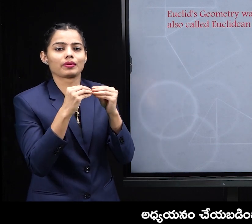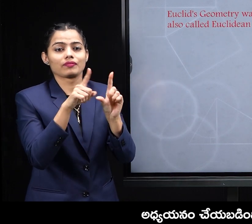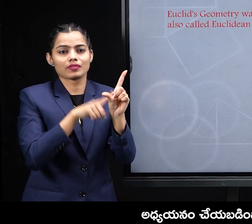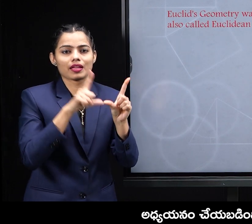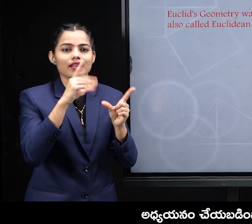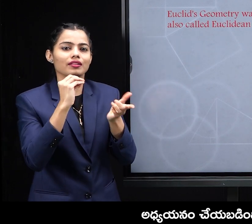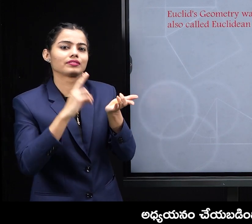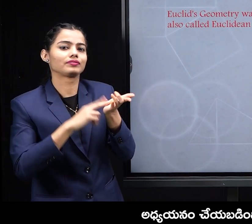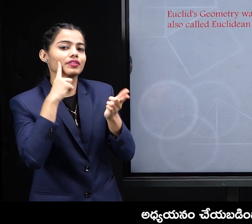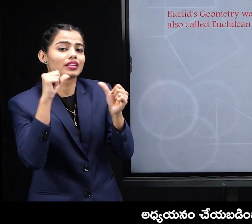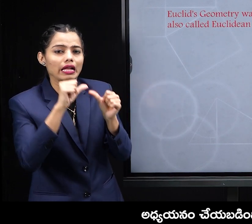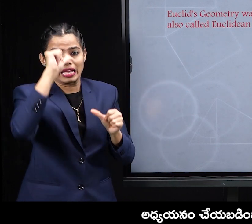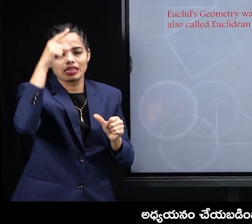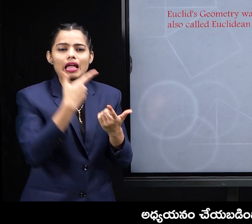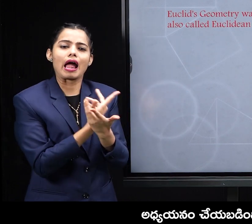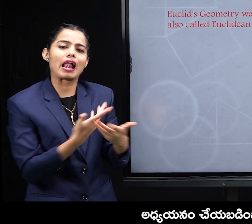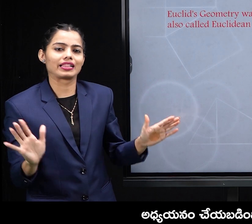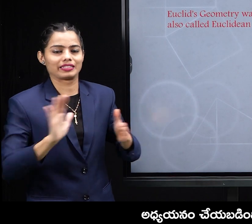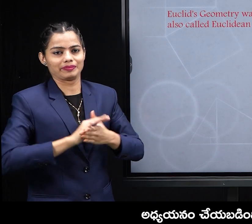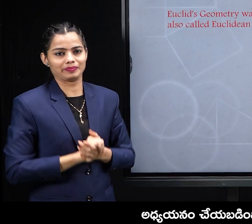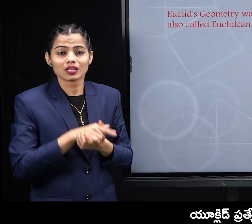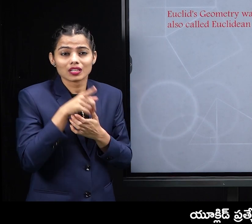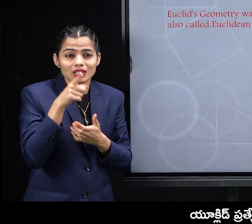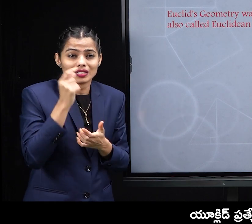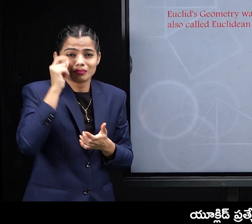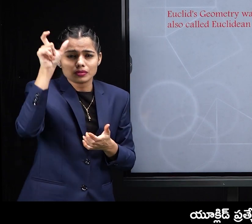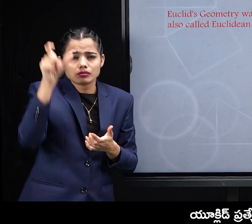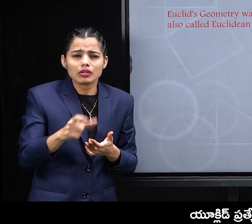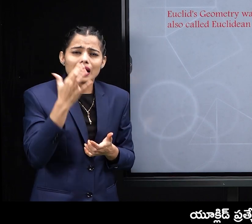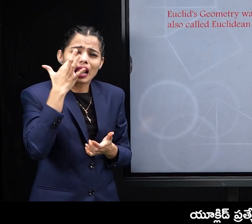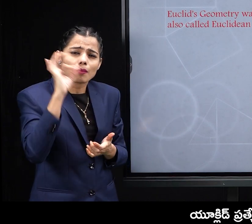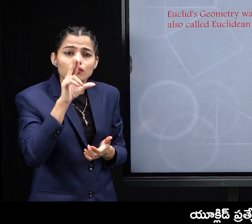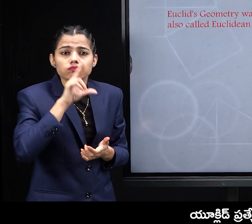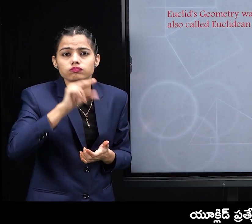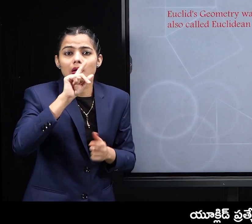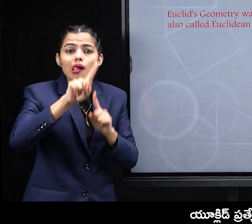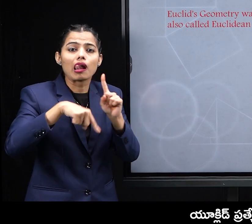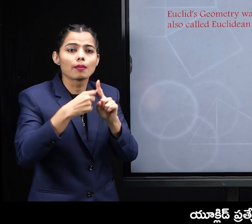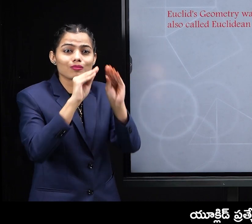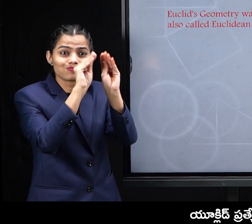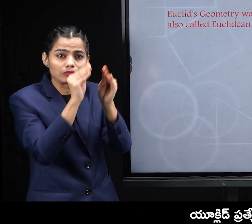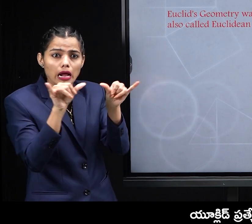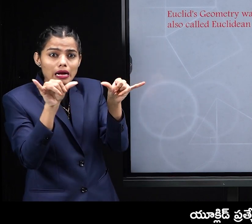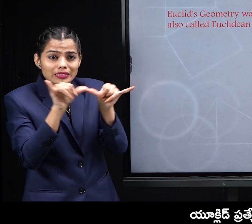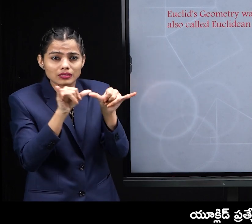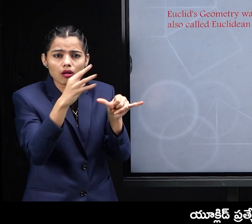బారత దేసం మొదలైనవి యూక్లిడ్ ప్రత్యకగా గణాక్రుతల ఆకారం